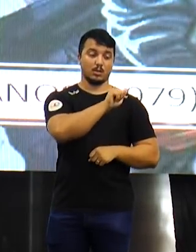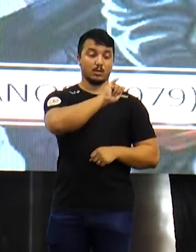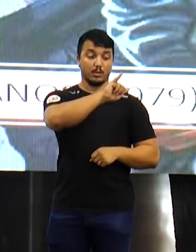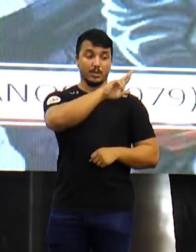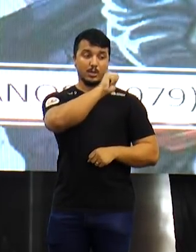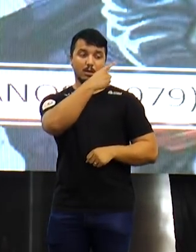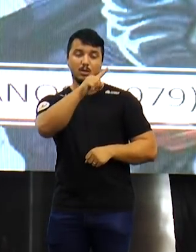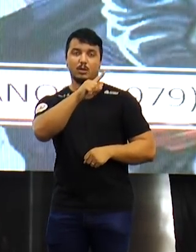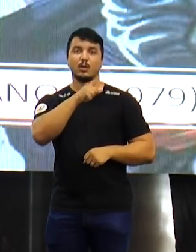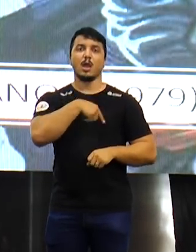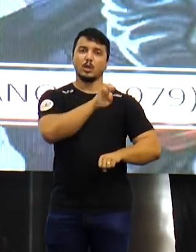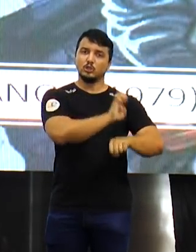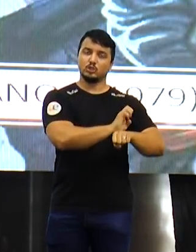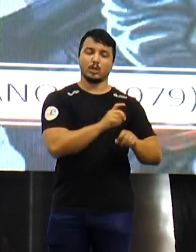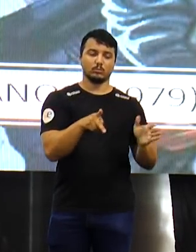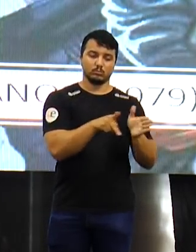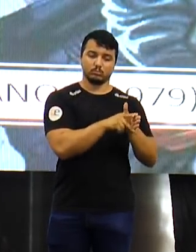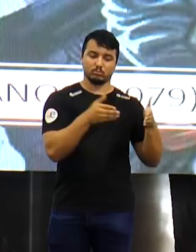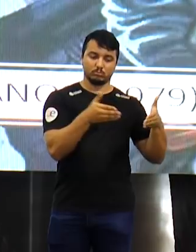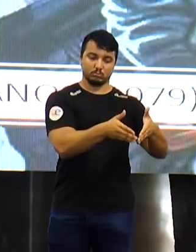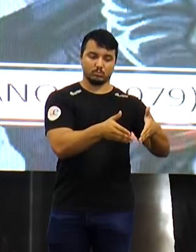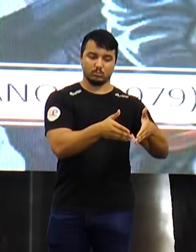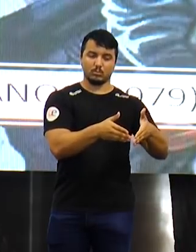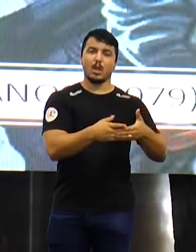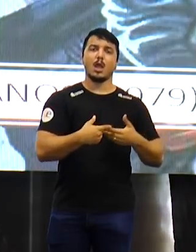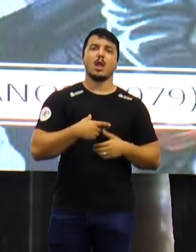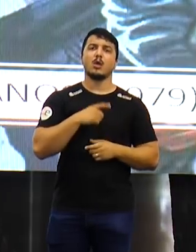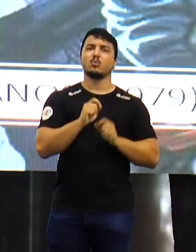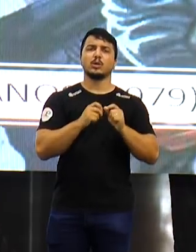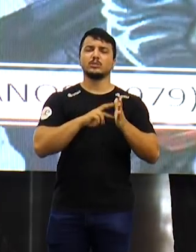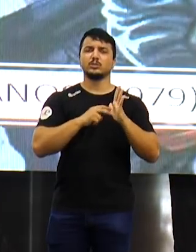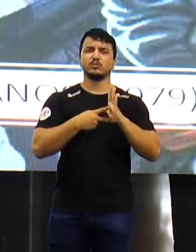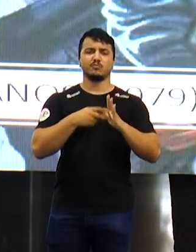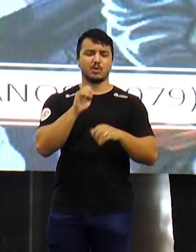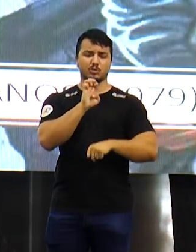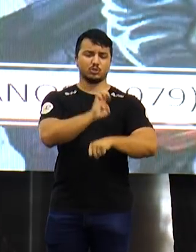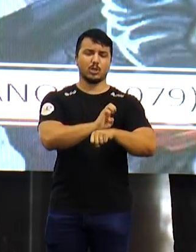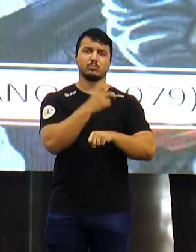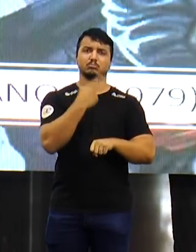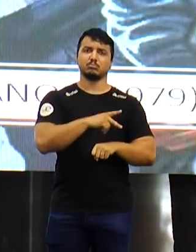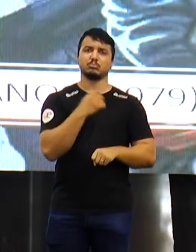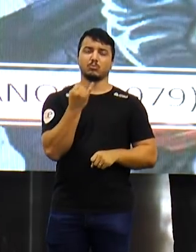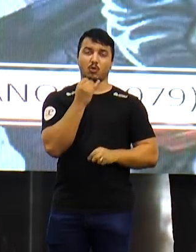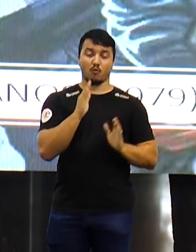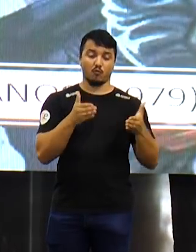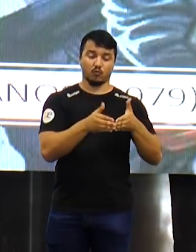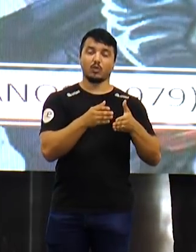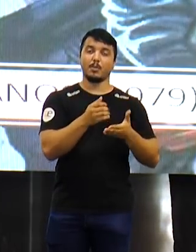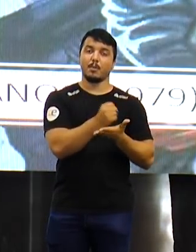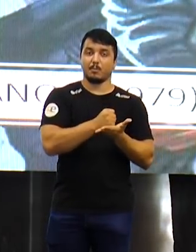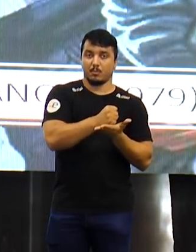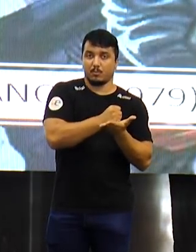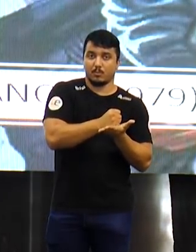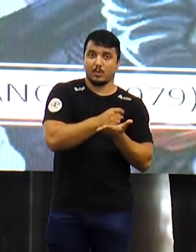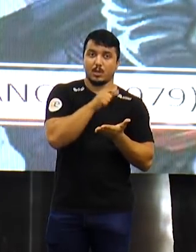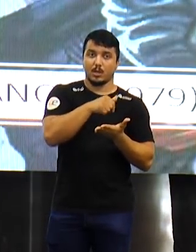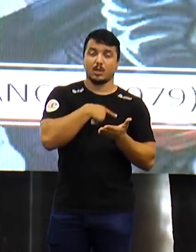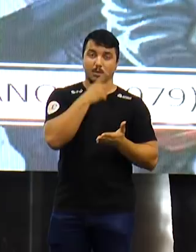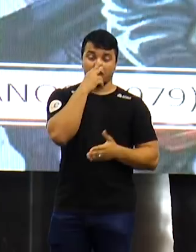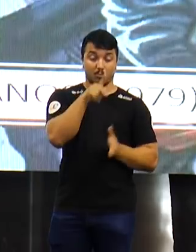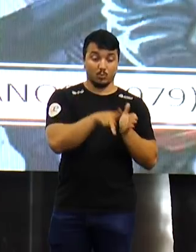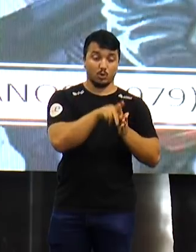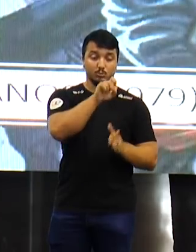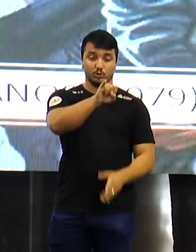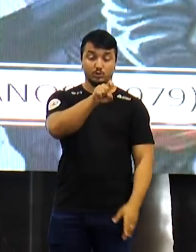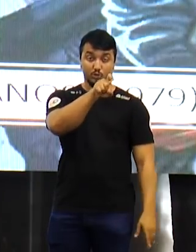torna um Estado fundamentalista. Professor, o que seria um Estado fundamentalista? É um Estado